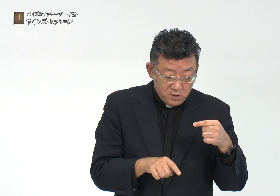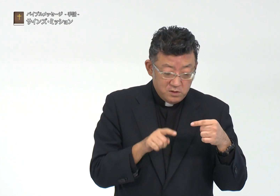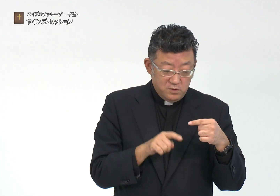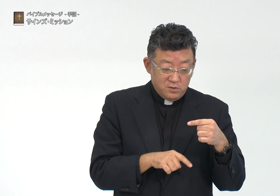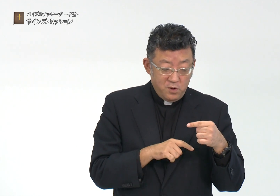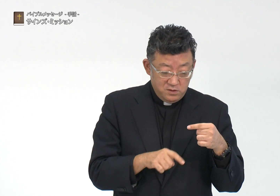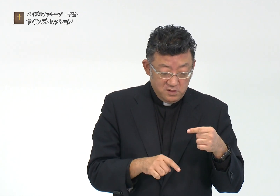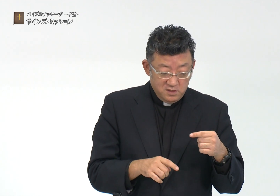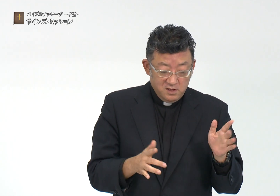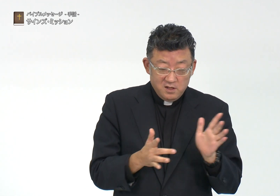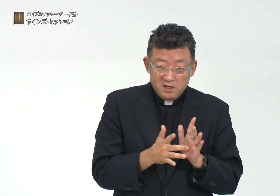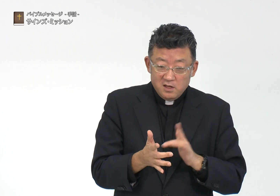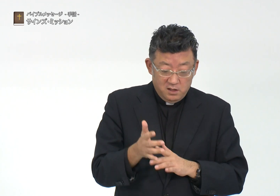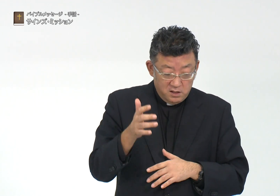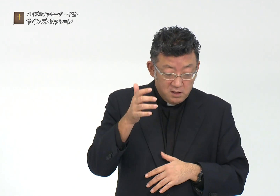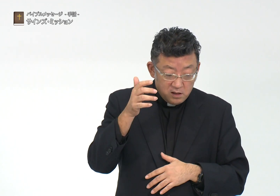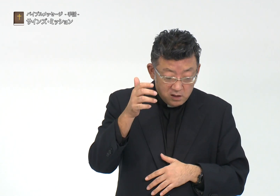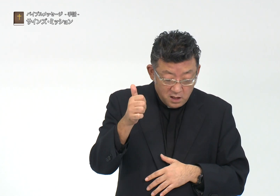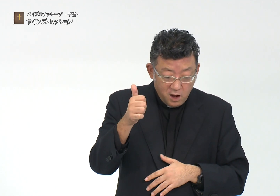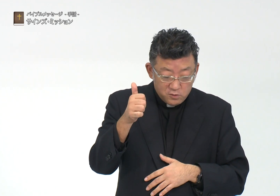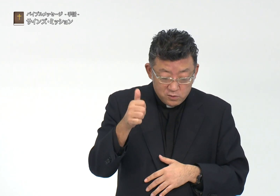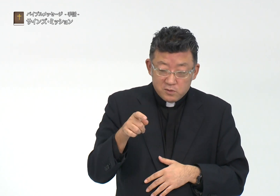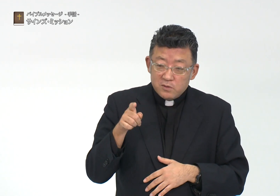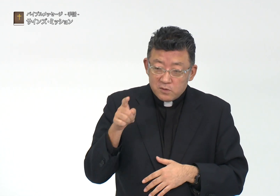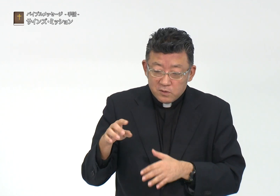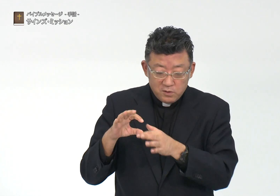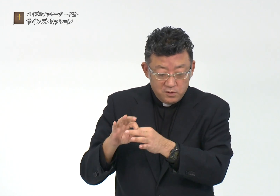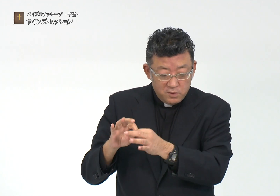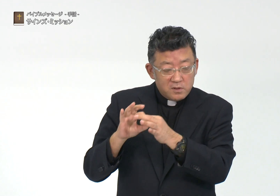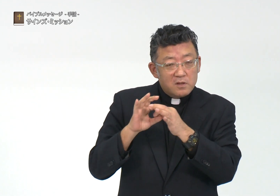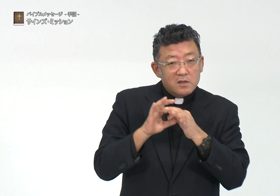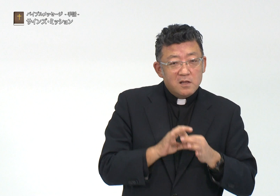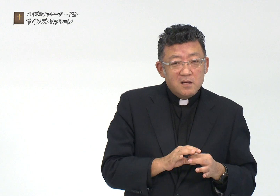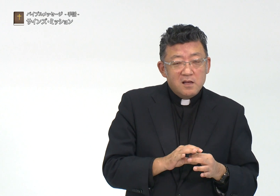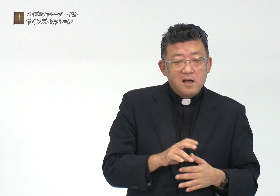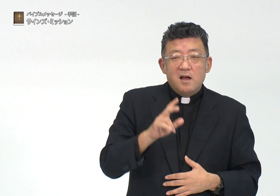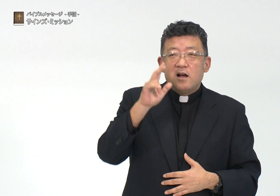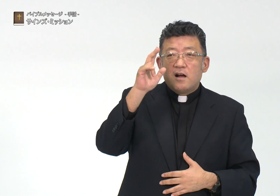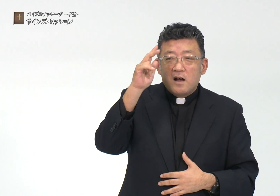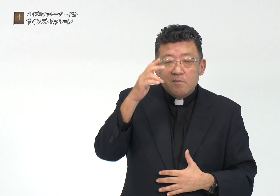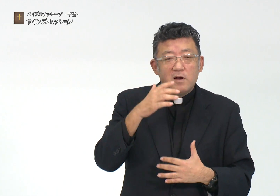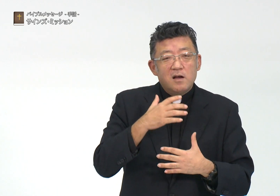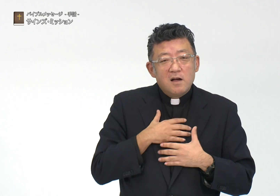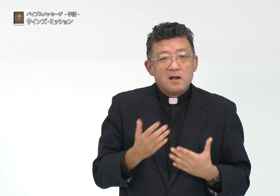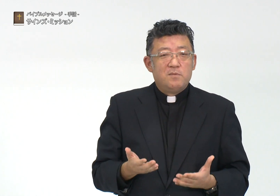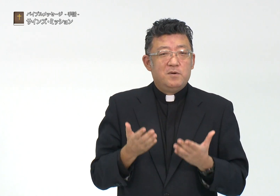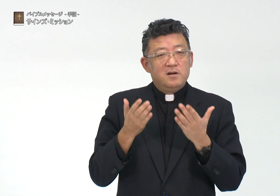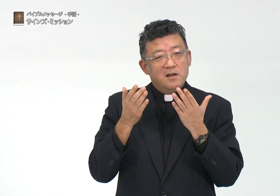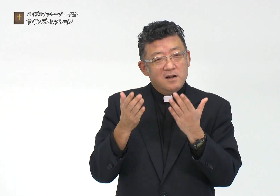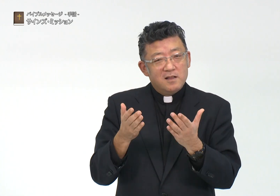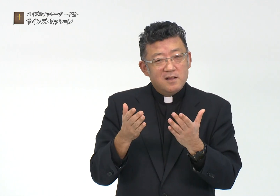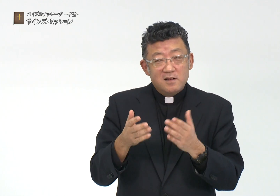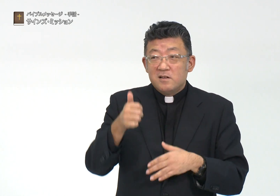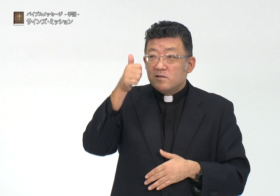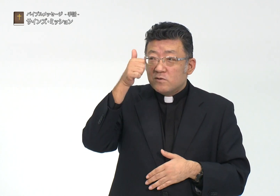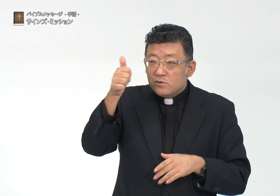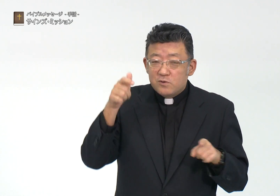という意味で今日私たち一人ひとりイエスによって神を